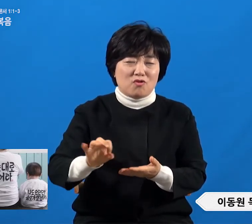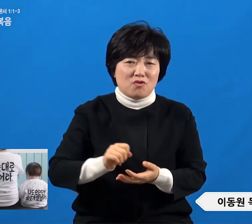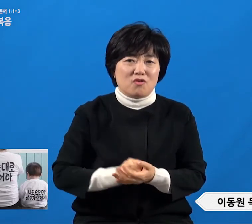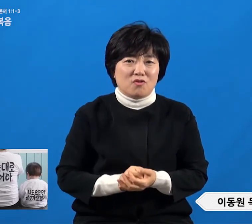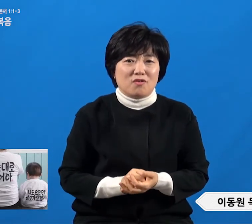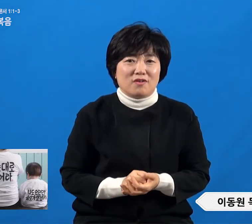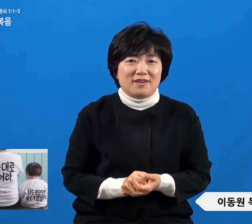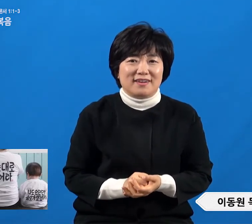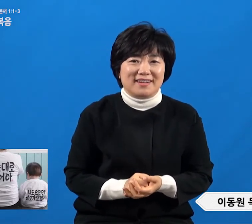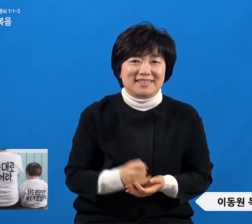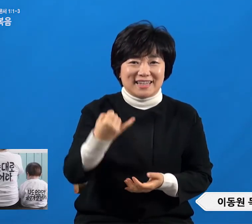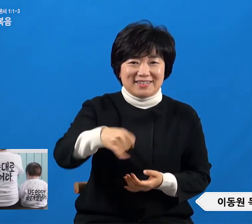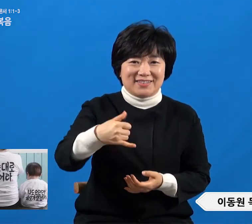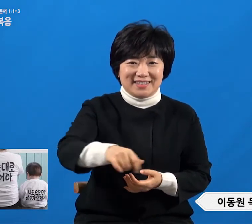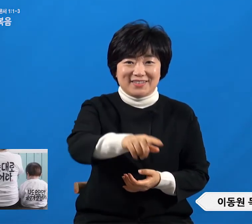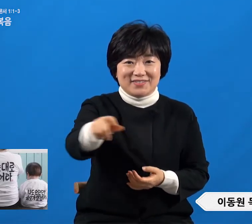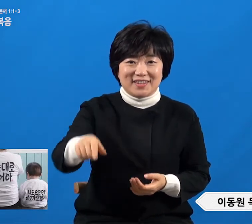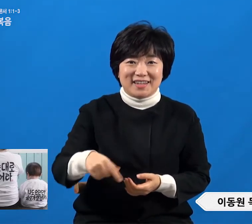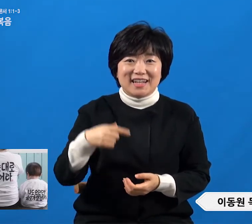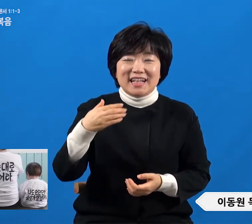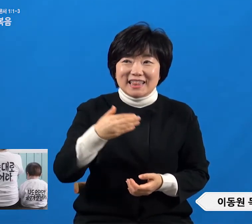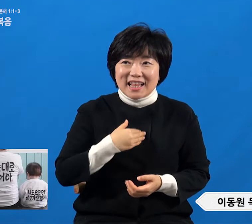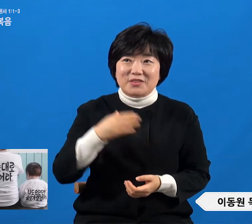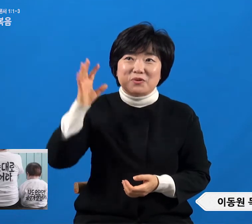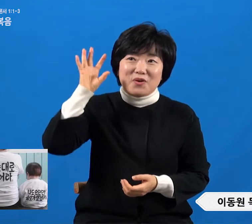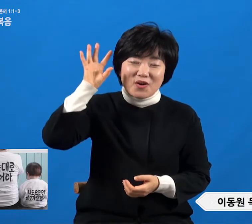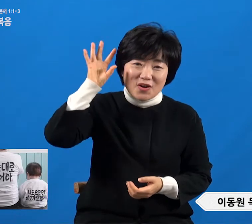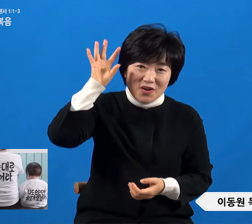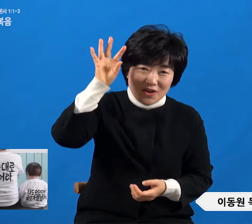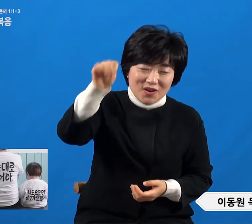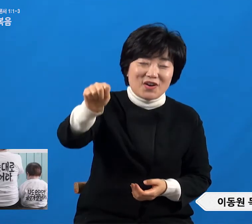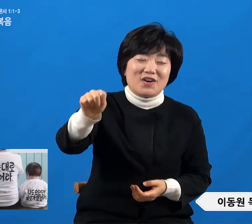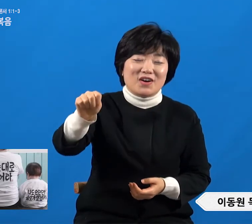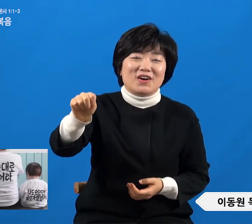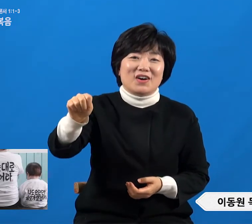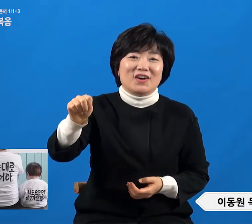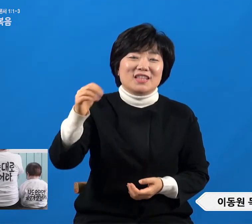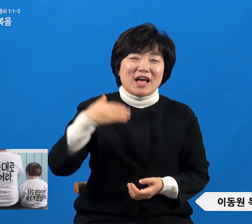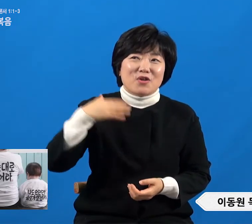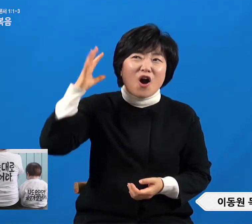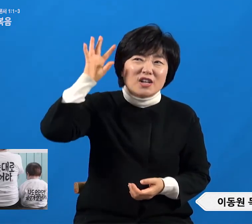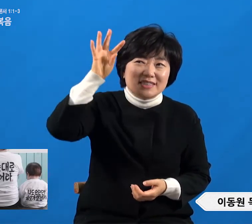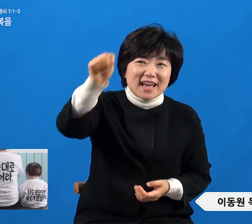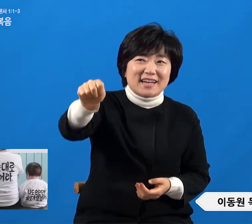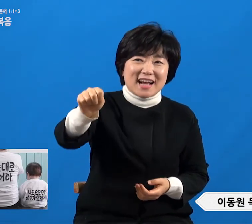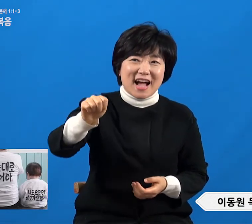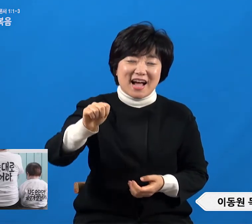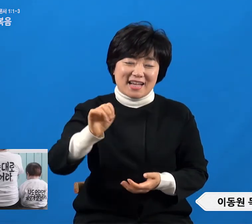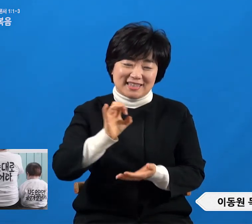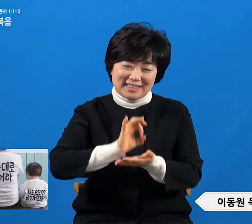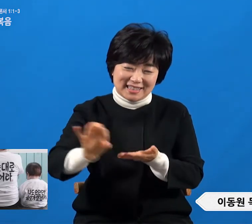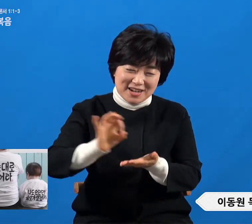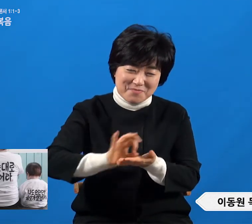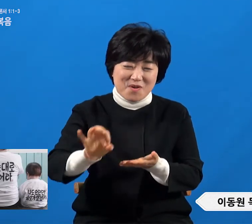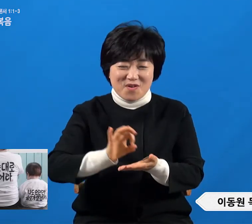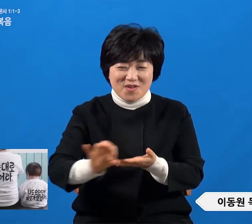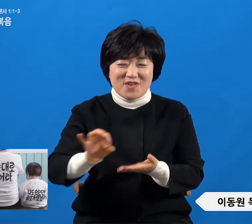같이 크게 한번 해봐요. 나도 언젠가 쓸모가 있겠지. 시작.